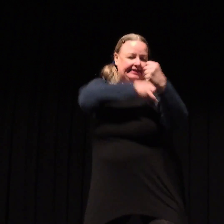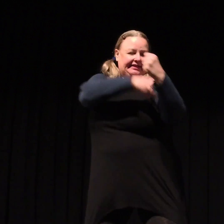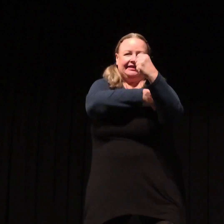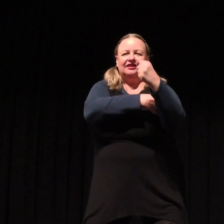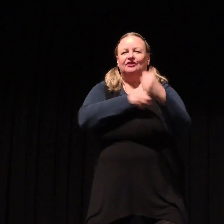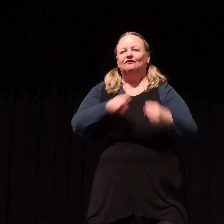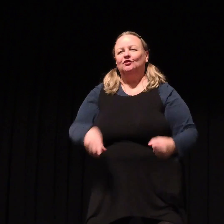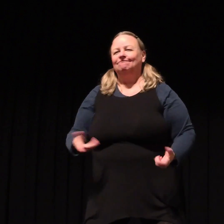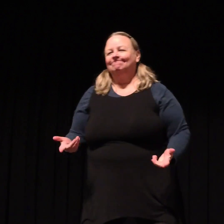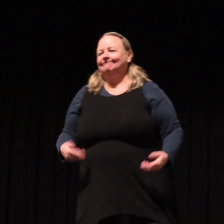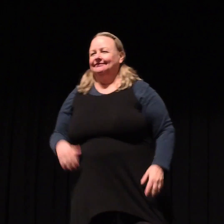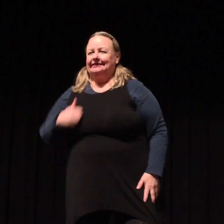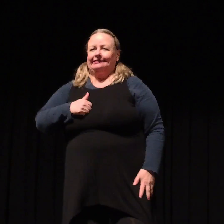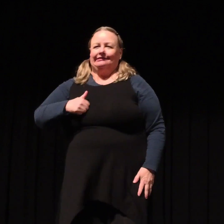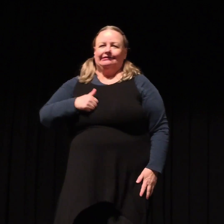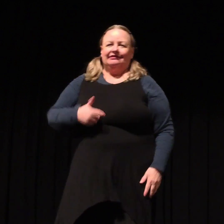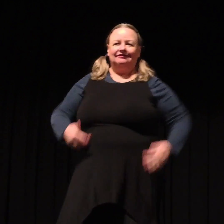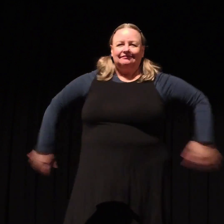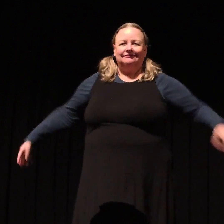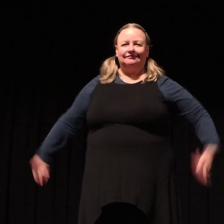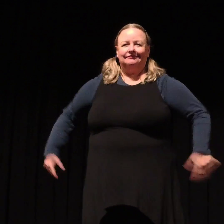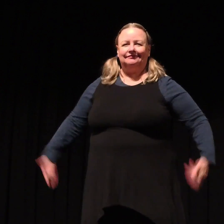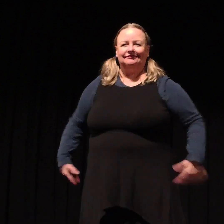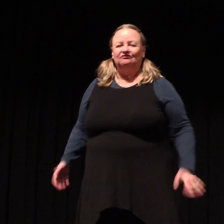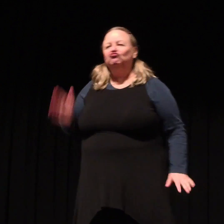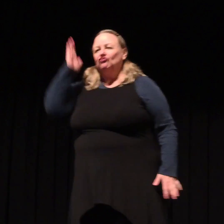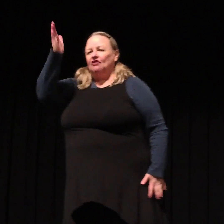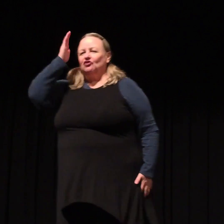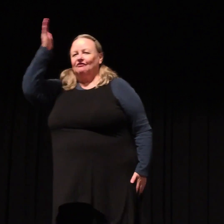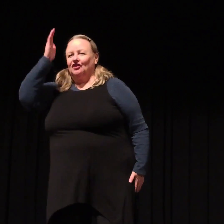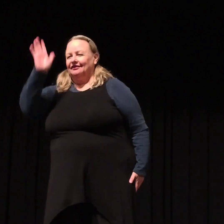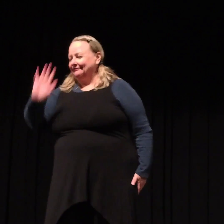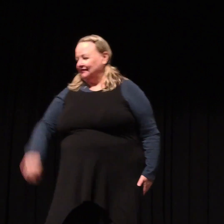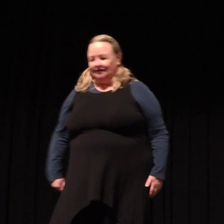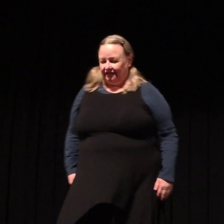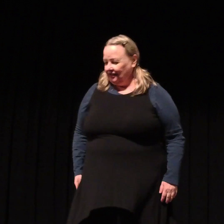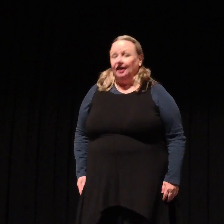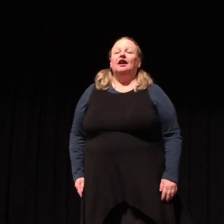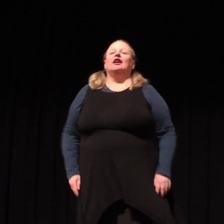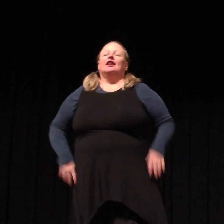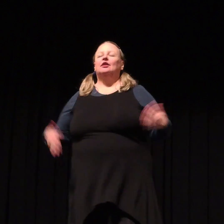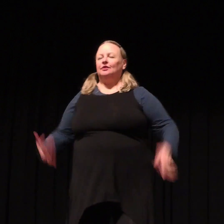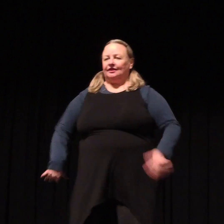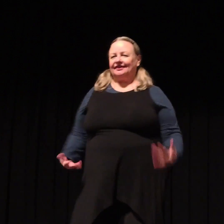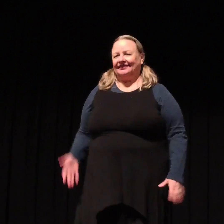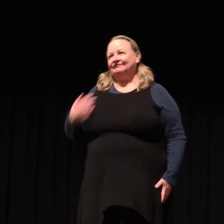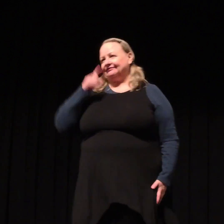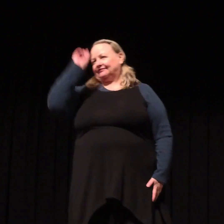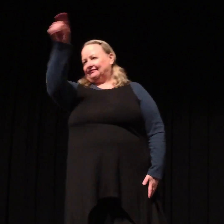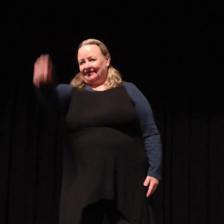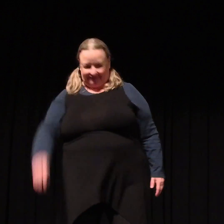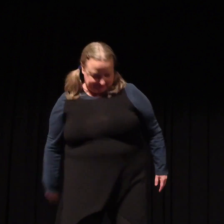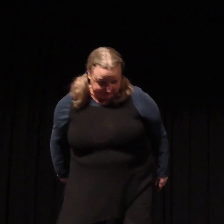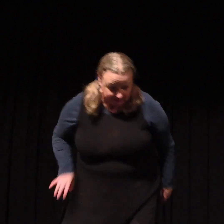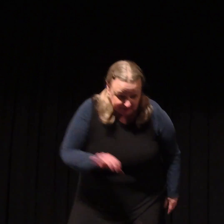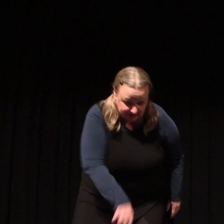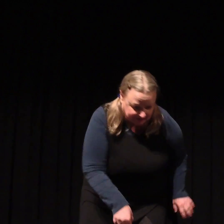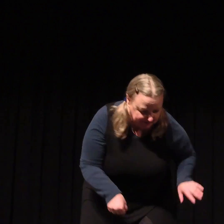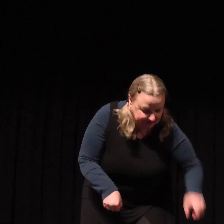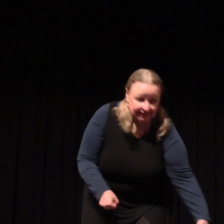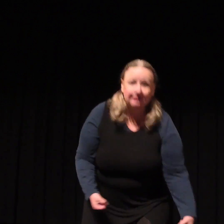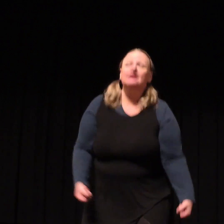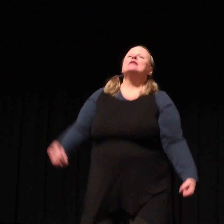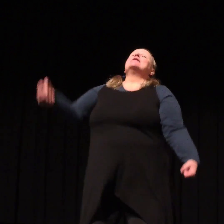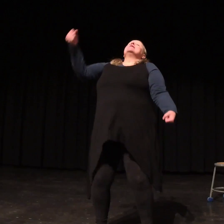Ouais. Moi, j'ai des muscles, là. Je m'entraîne, là. OK, hein? Bon, on s'y met, là. On